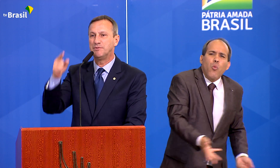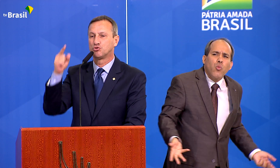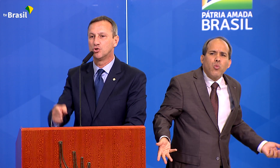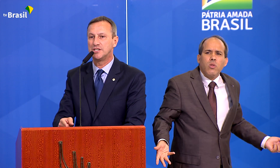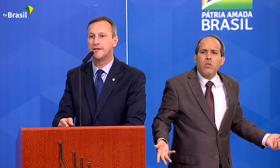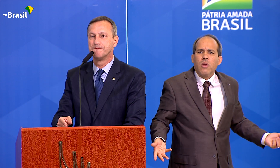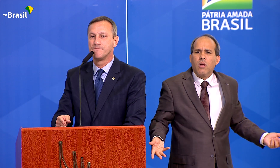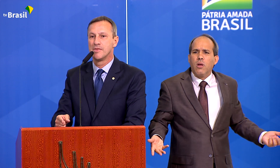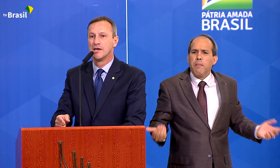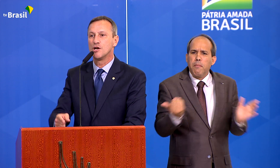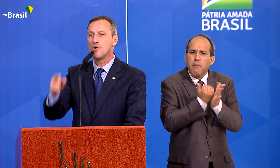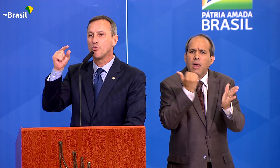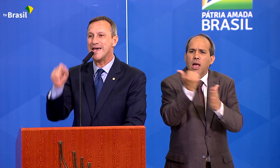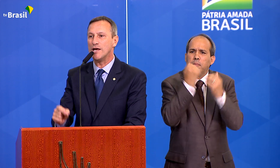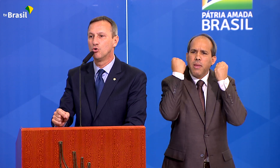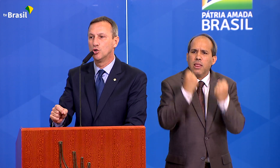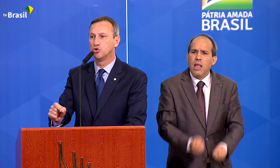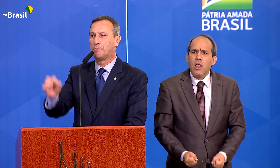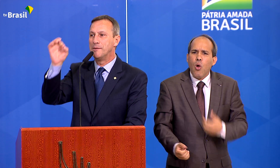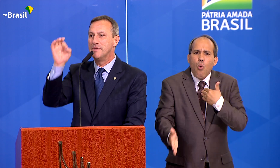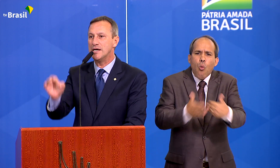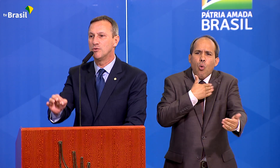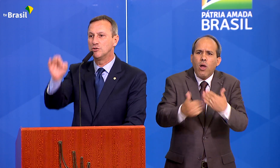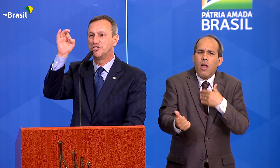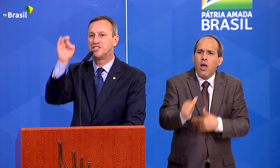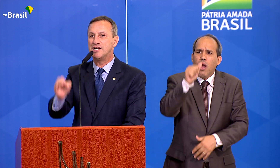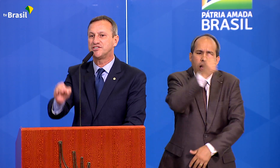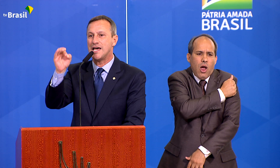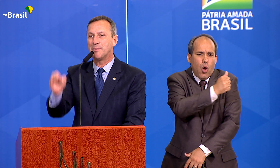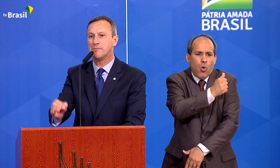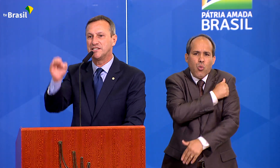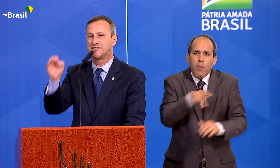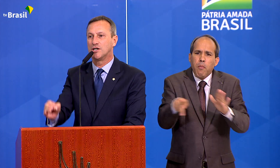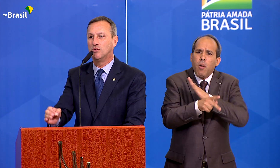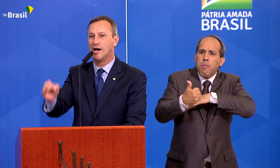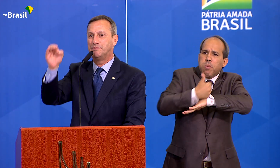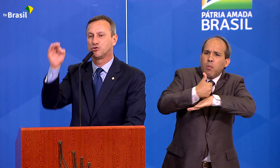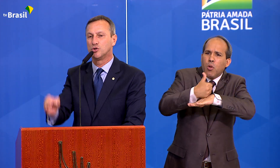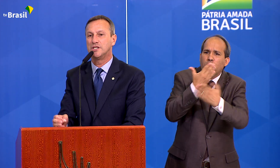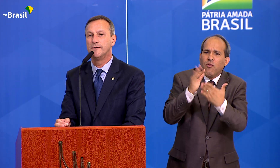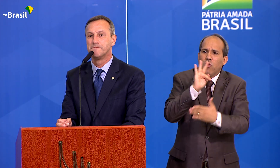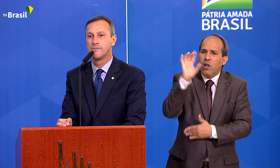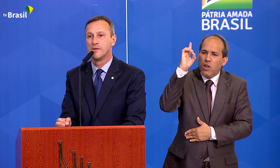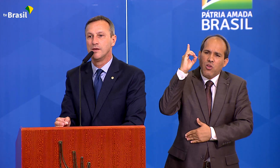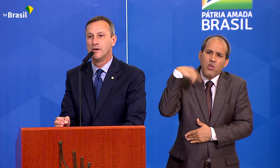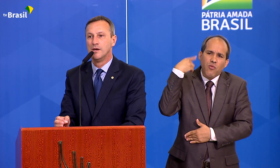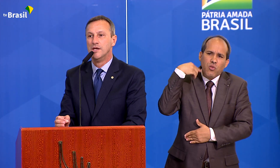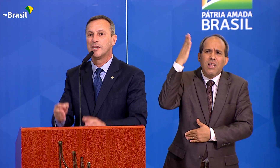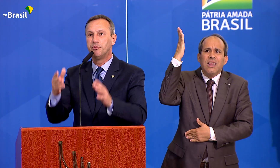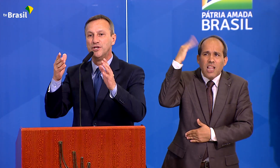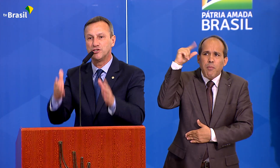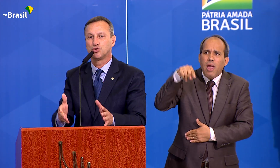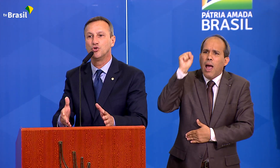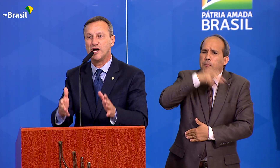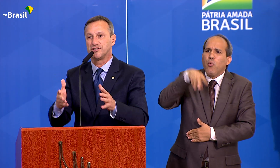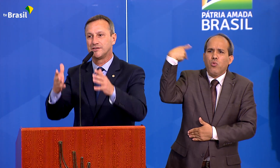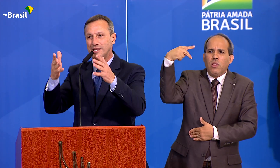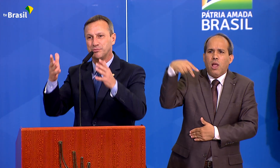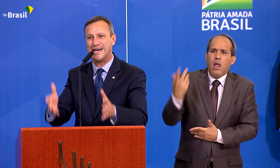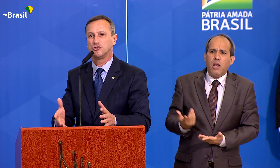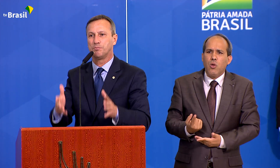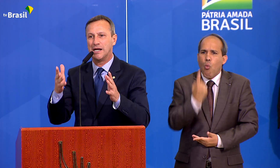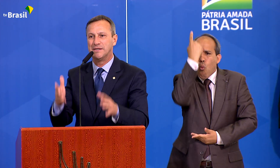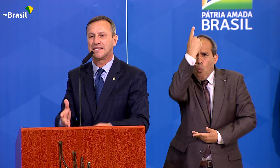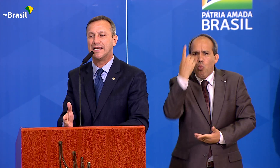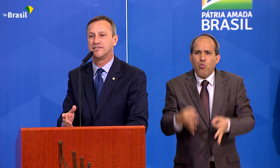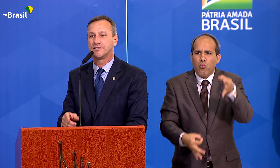teratológica absurda que qualquer aluno do 1º ano do direito sabe que é uma decisão absurda e que por isso